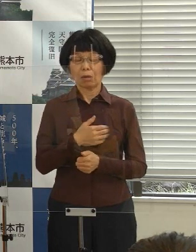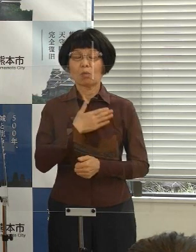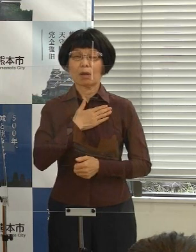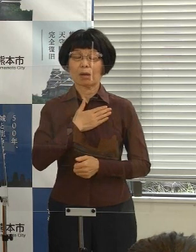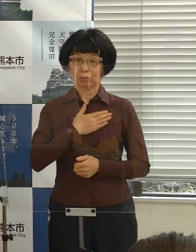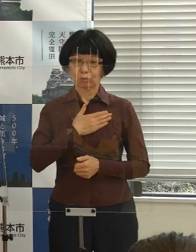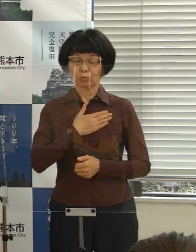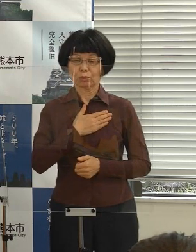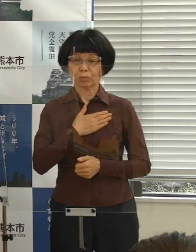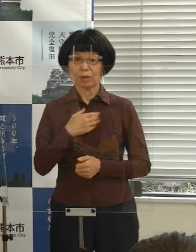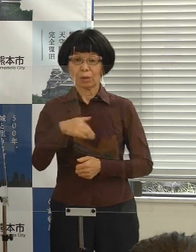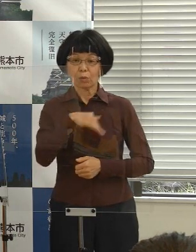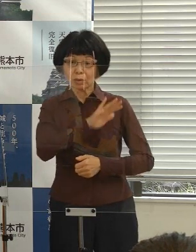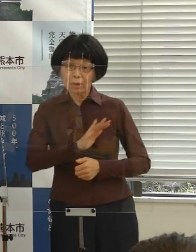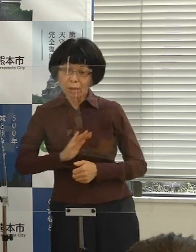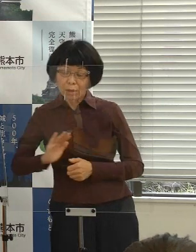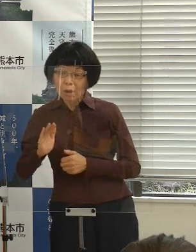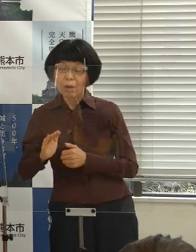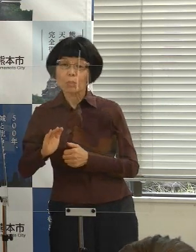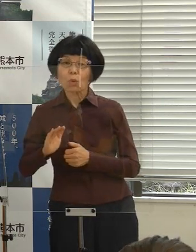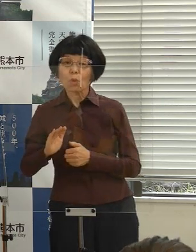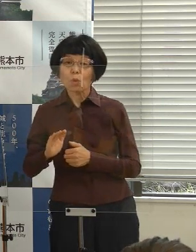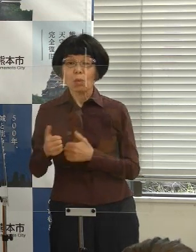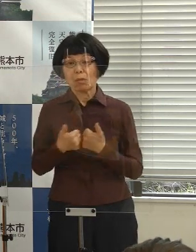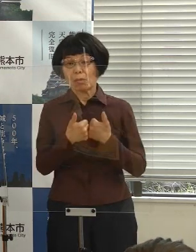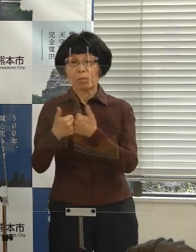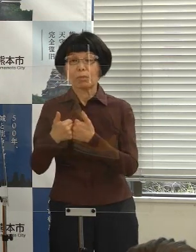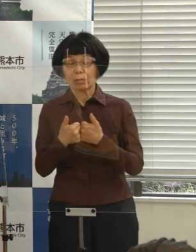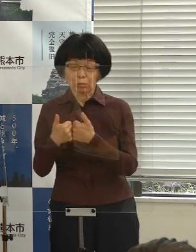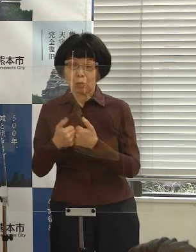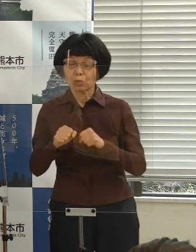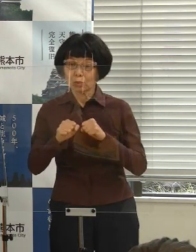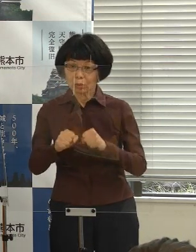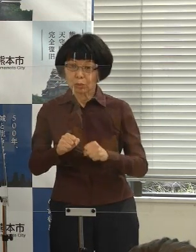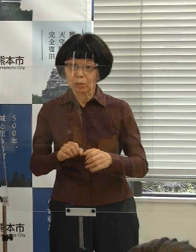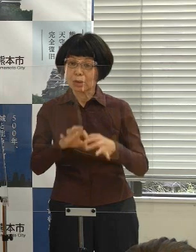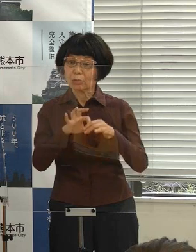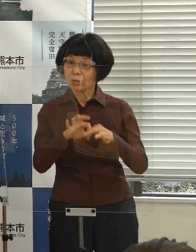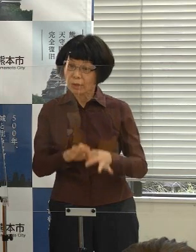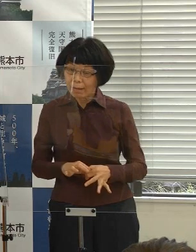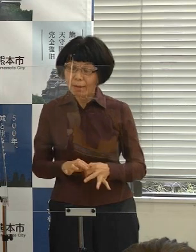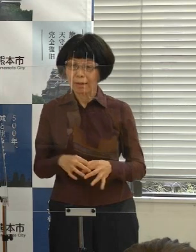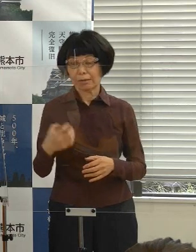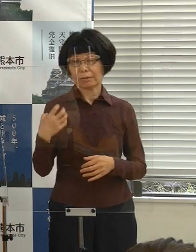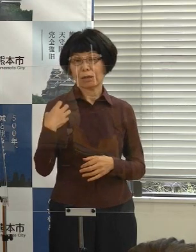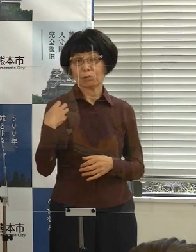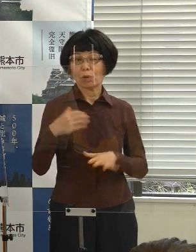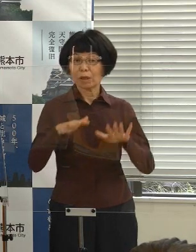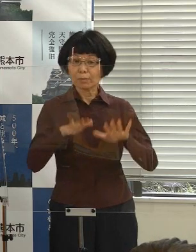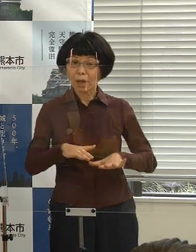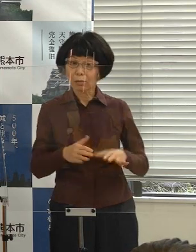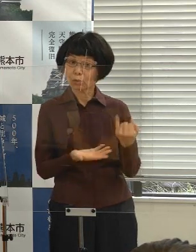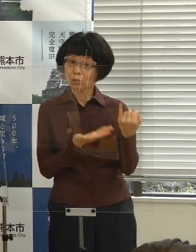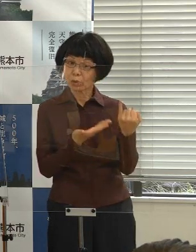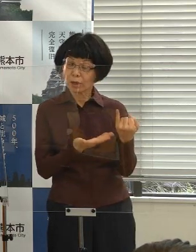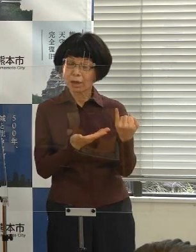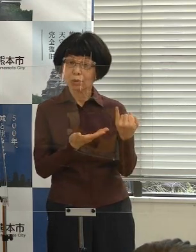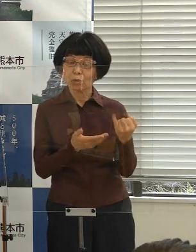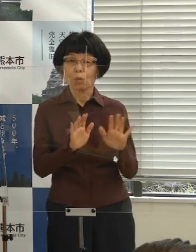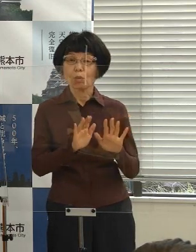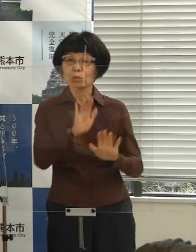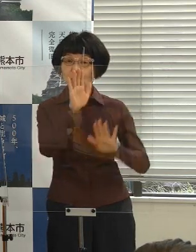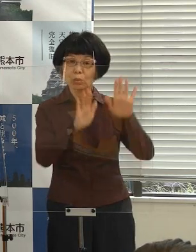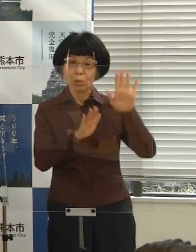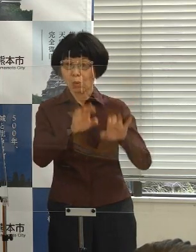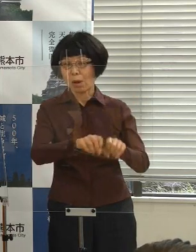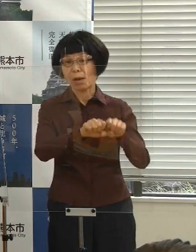することができませんので、まずはその状況を把握するようにということで、担当の方には伝え、で、慈恵